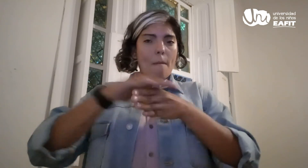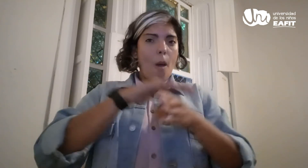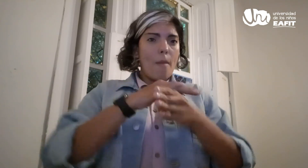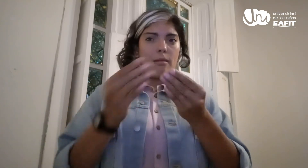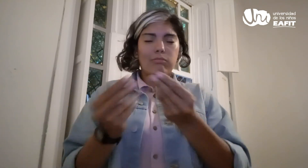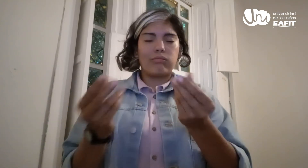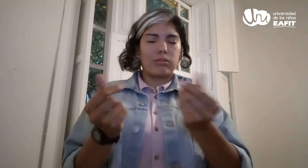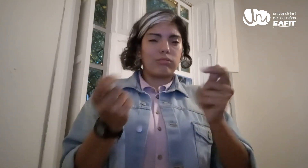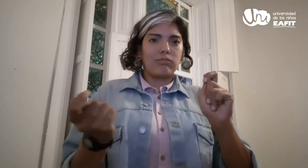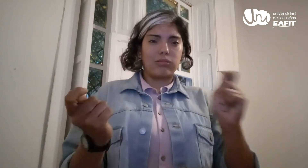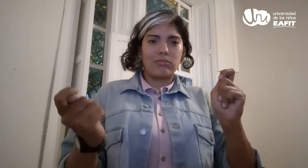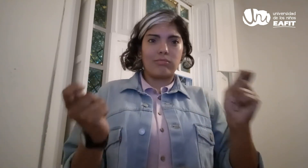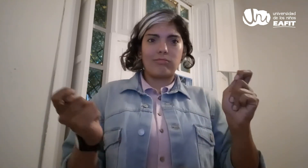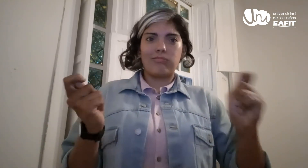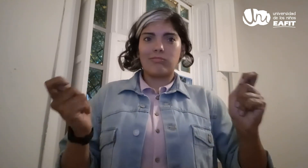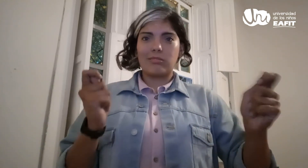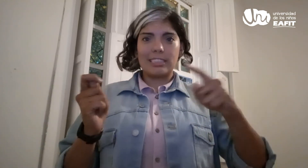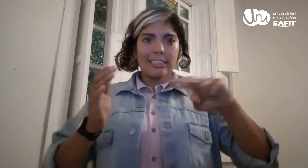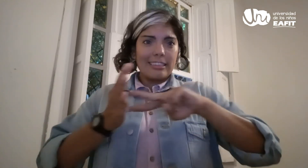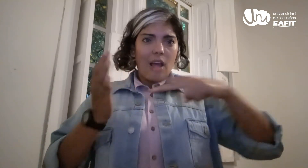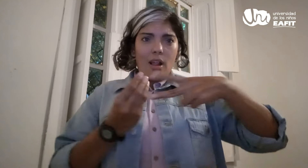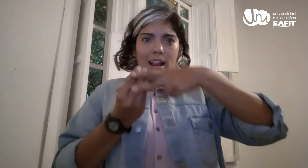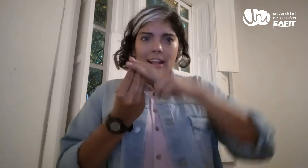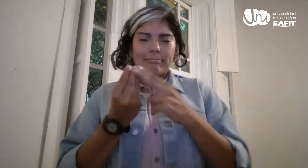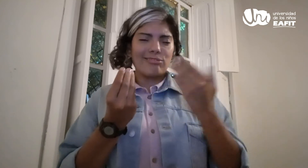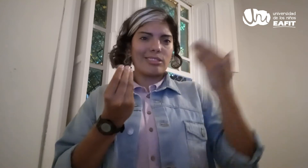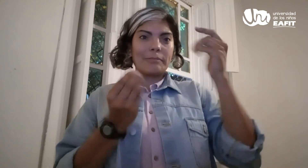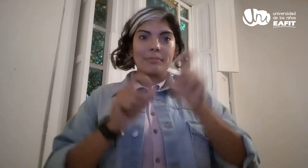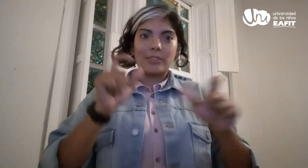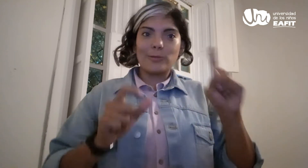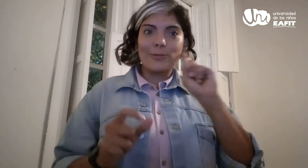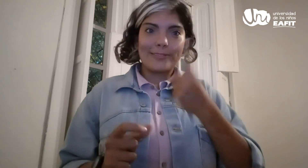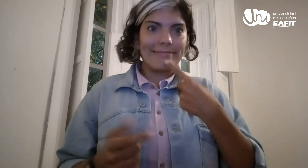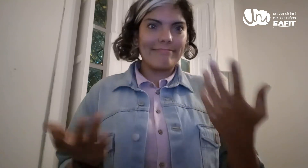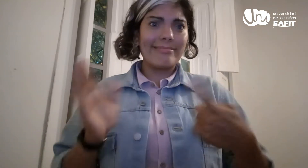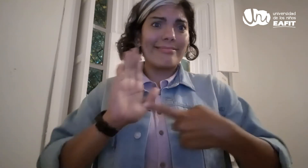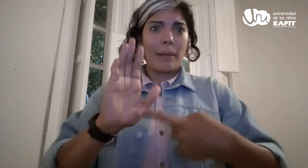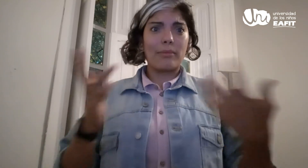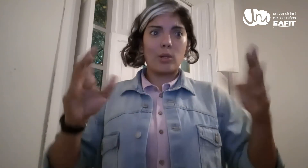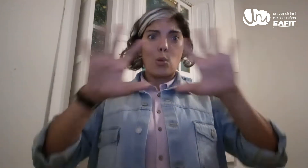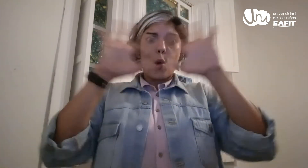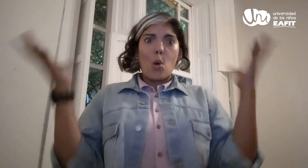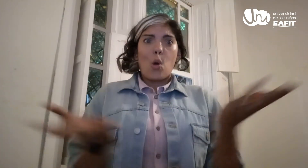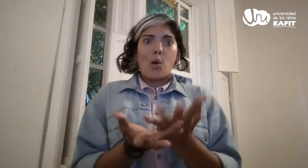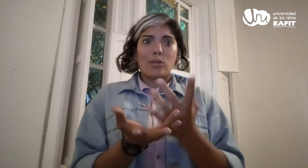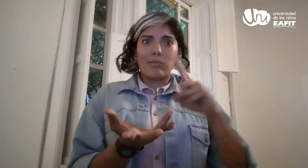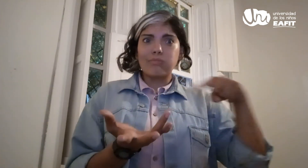existentes. No más, gracias a ello, es que podemos saber que en el mundo hay alrededor de 70 millones de personas sordas